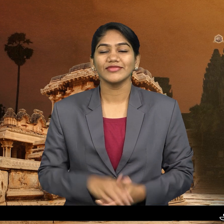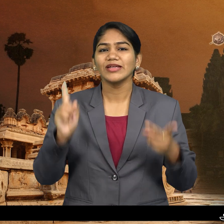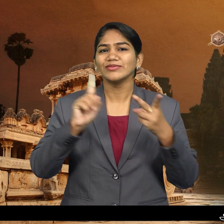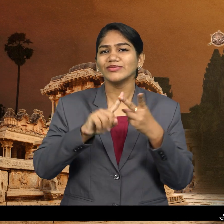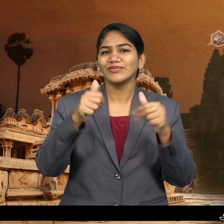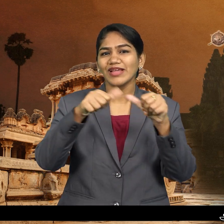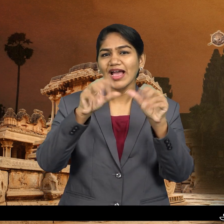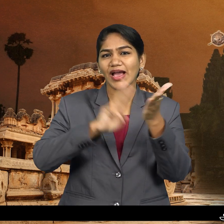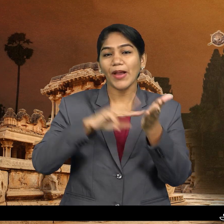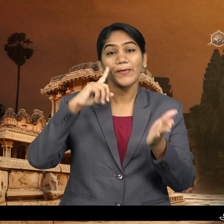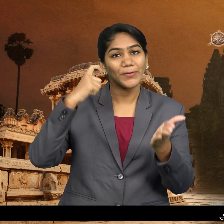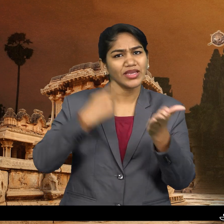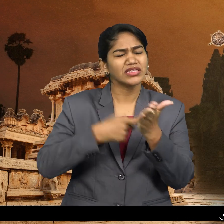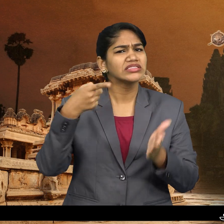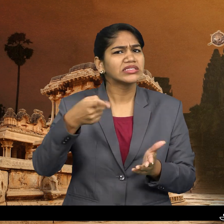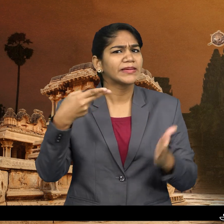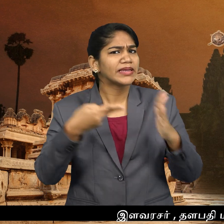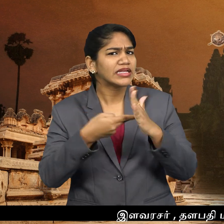அமீர்.